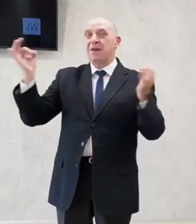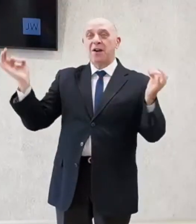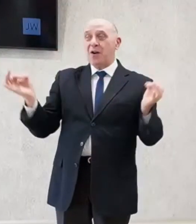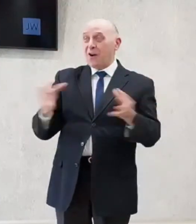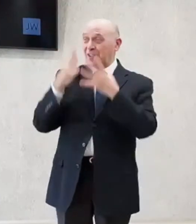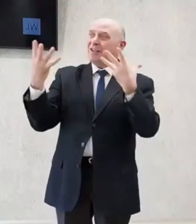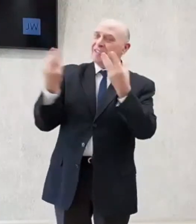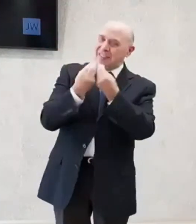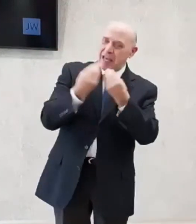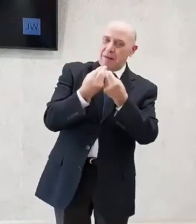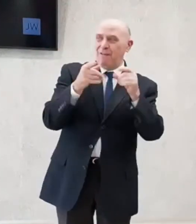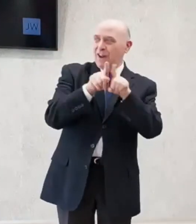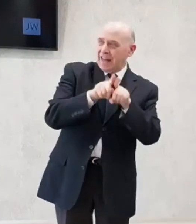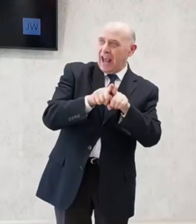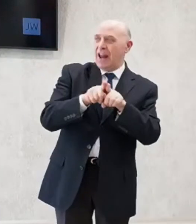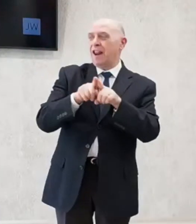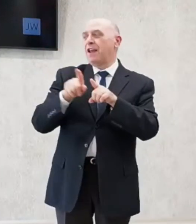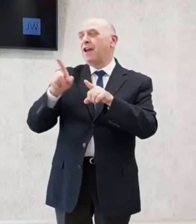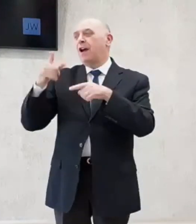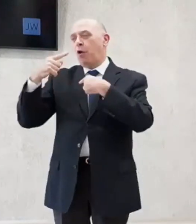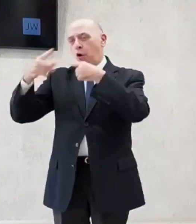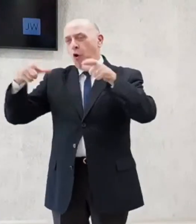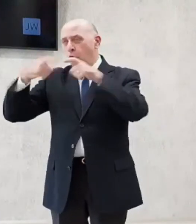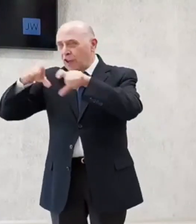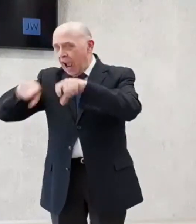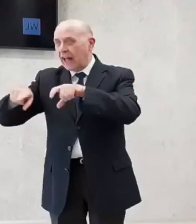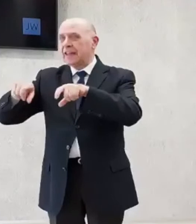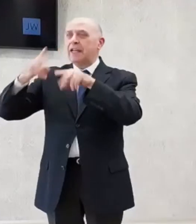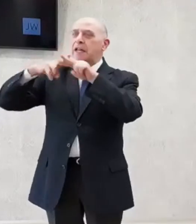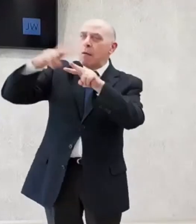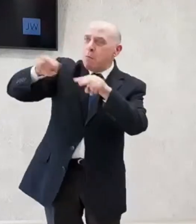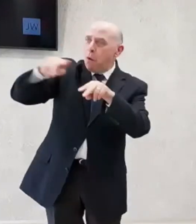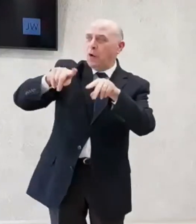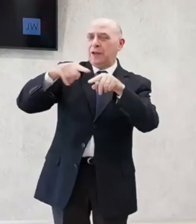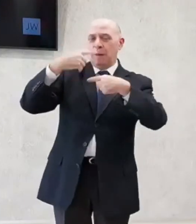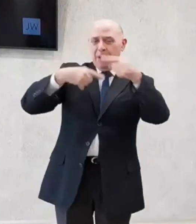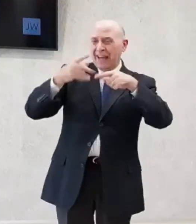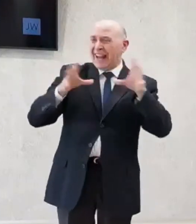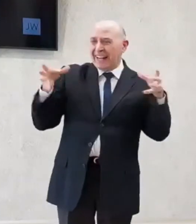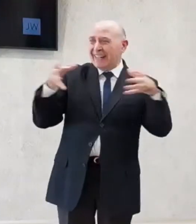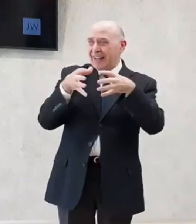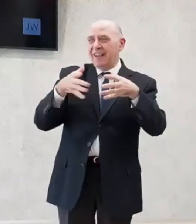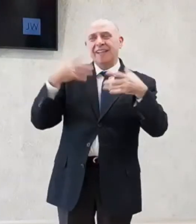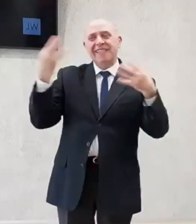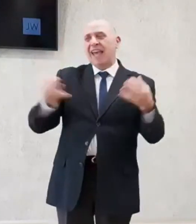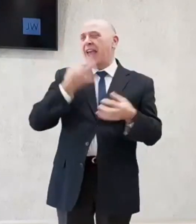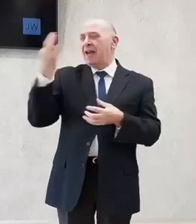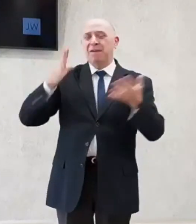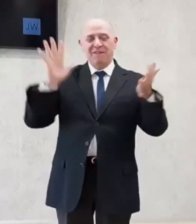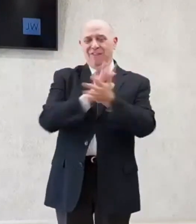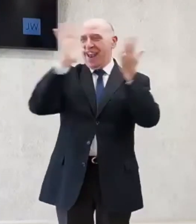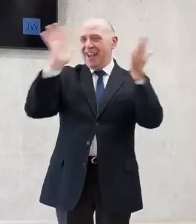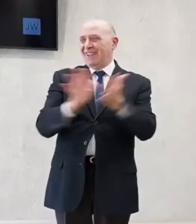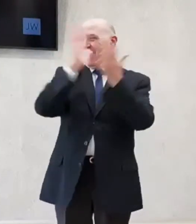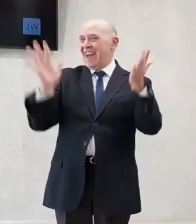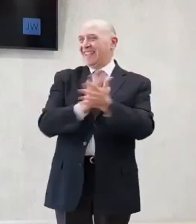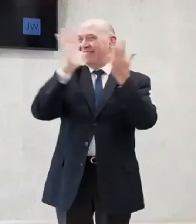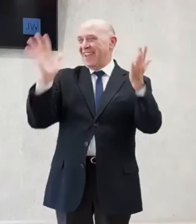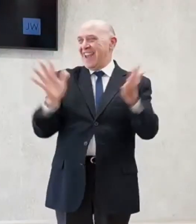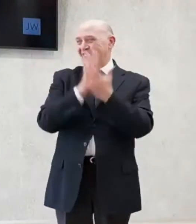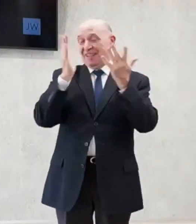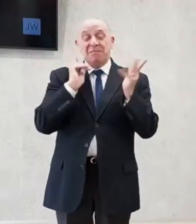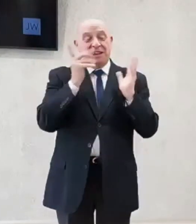i suoi fratelli fratelli di Luigi le cognate di Luigi i nipoti e parenti era sempre una grande festa così almeno ci hanno